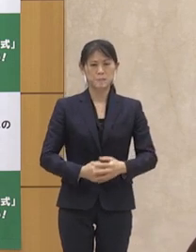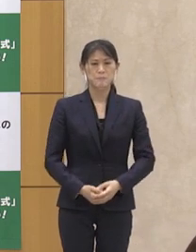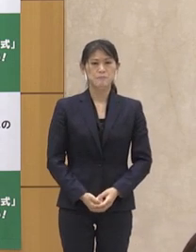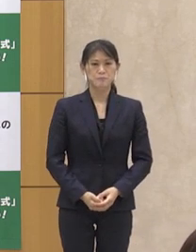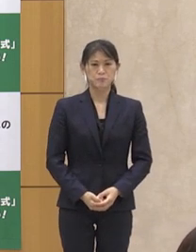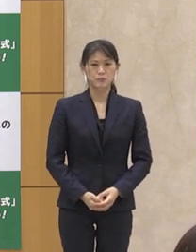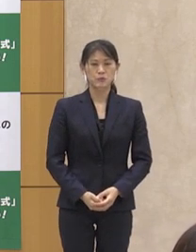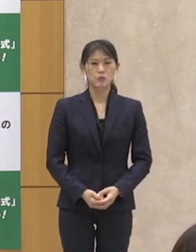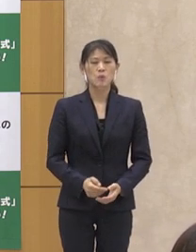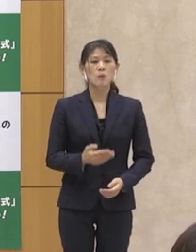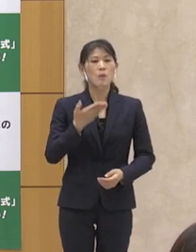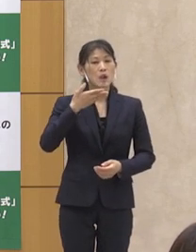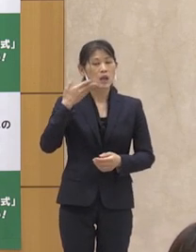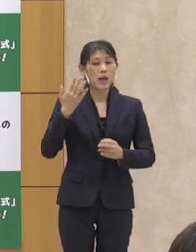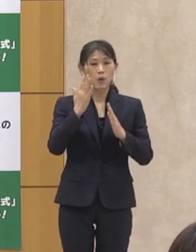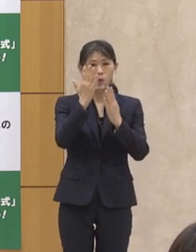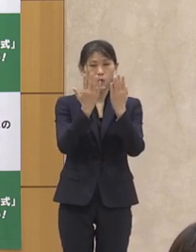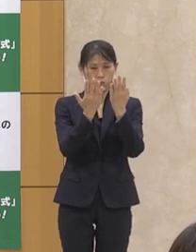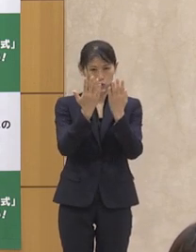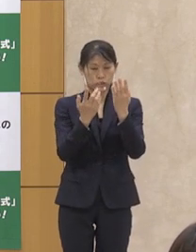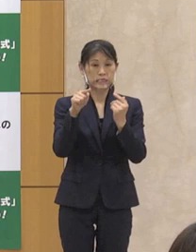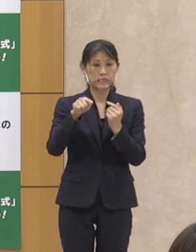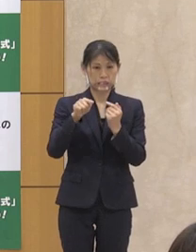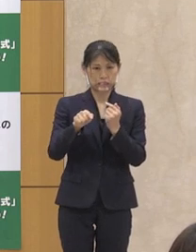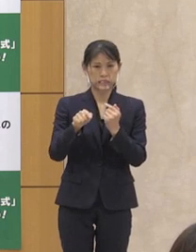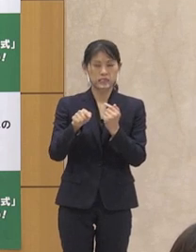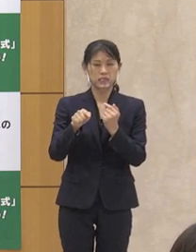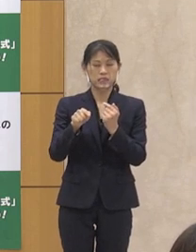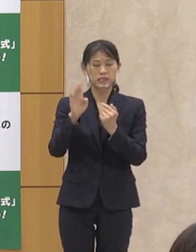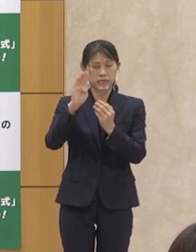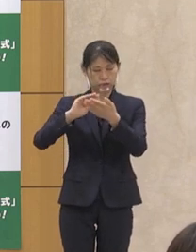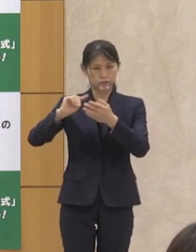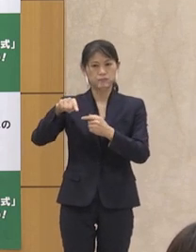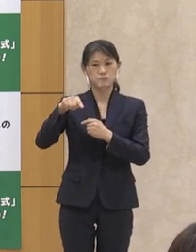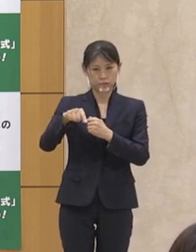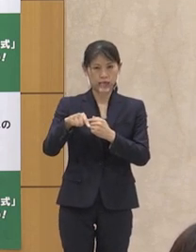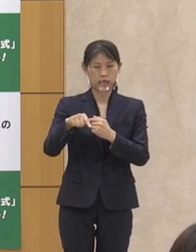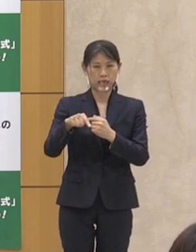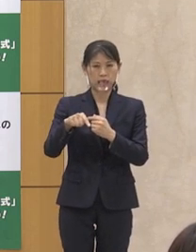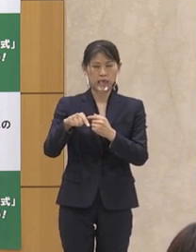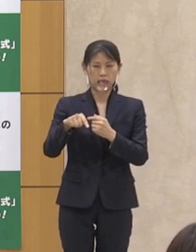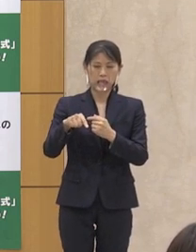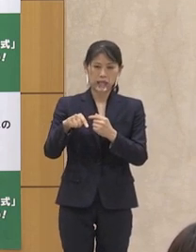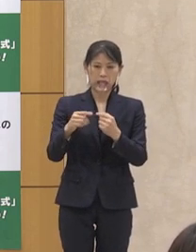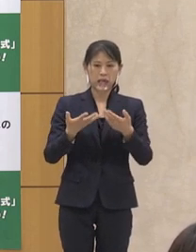京から帰省した方に対して、まあ、中傷するようなビラを